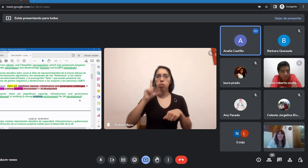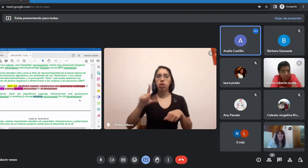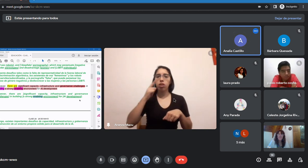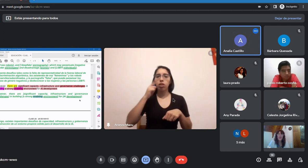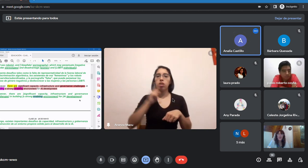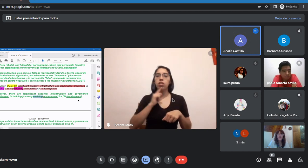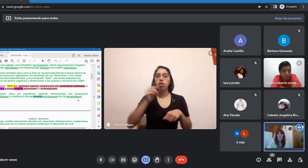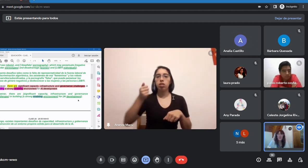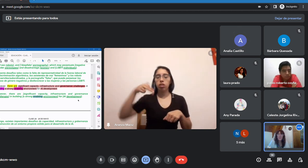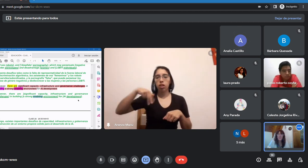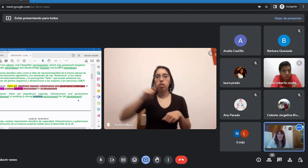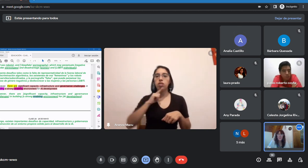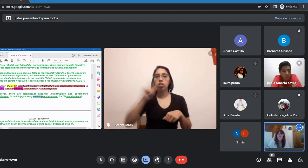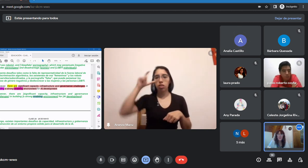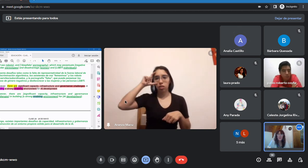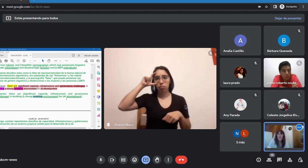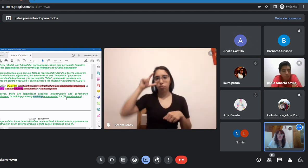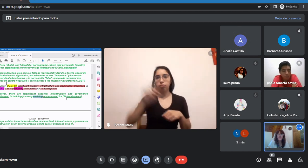Bien.